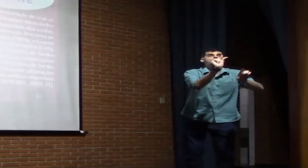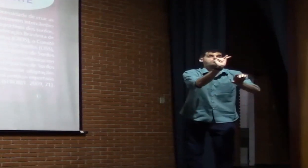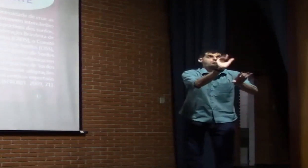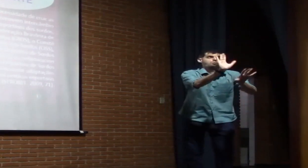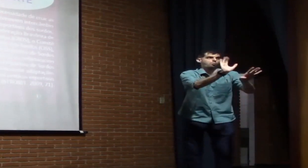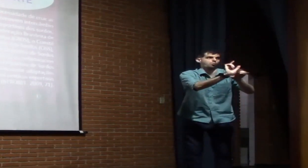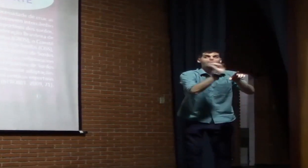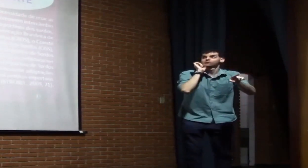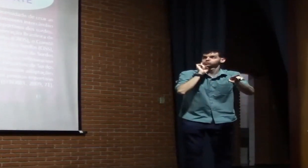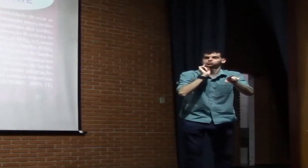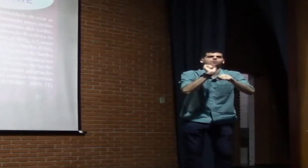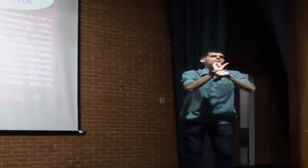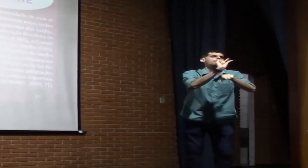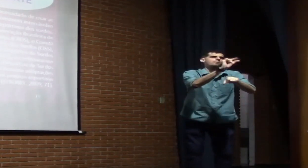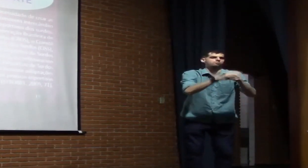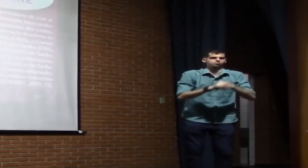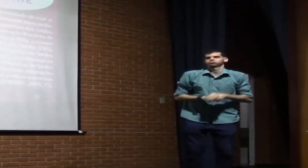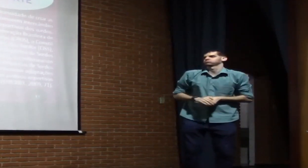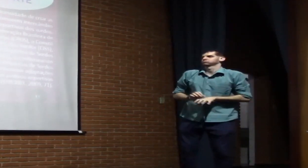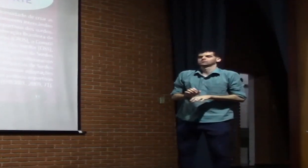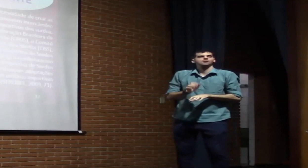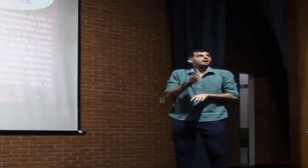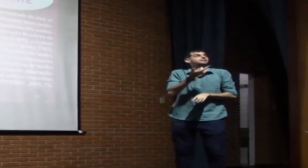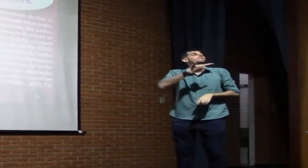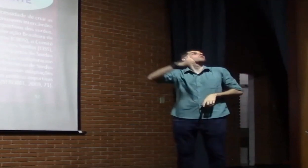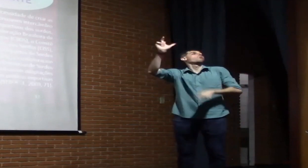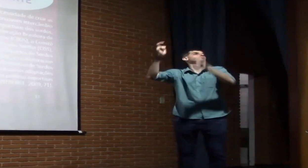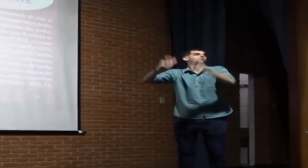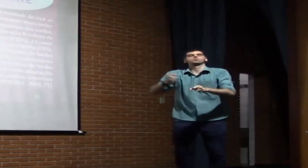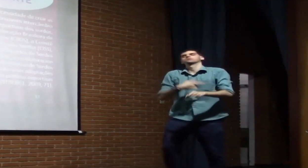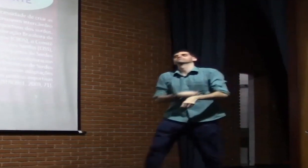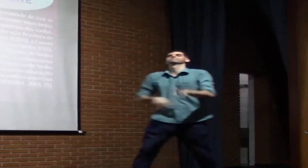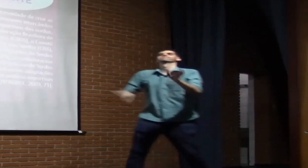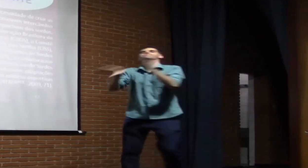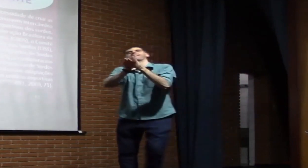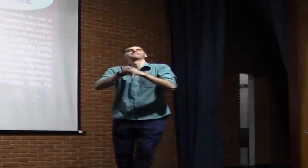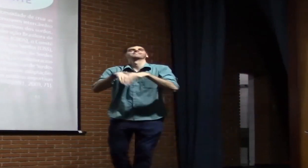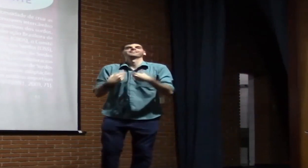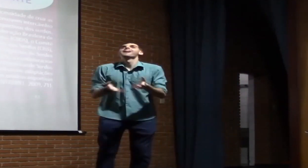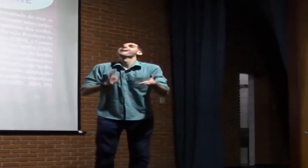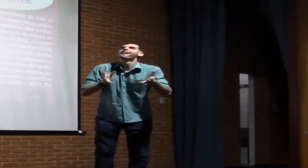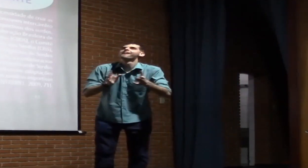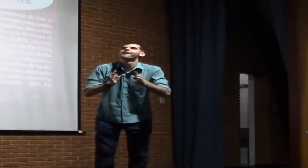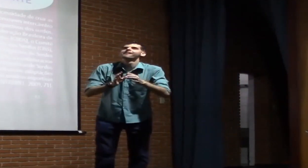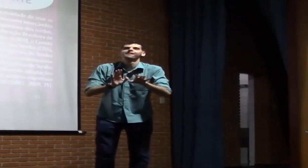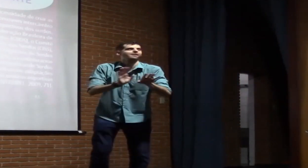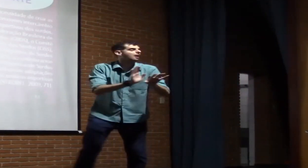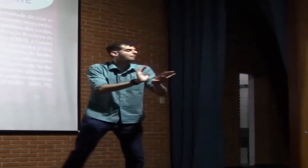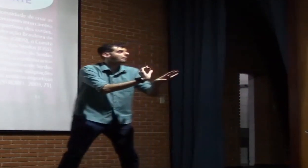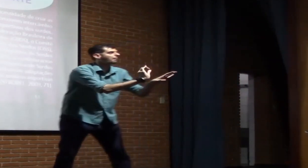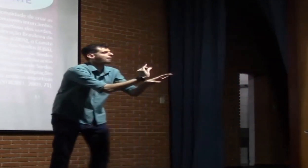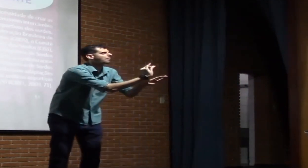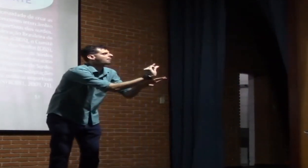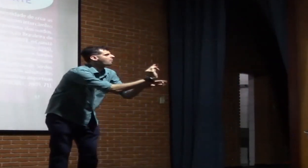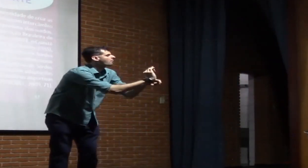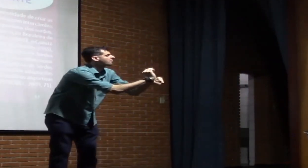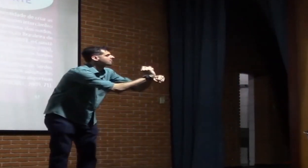Deve acabar com isso, não sabe? O profissional pensar, só um minuto, eu vou ali procurar em